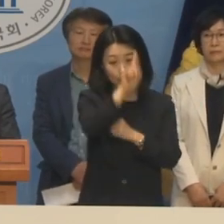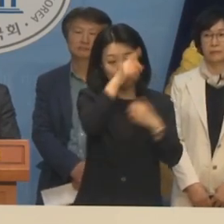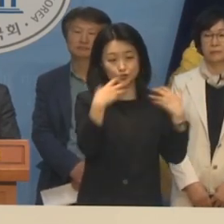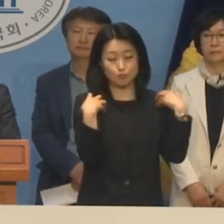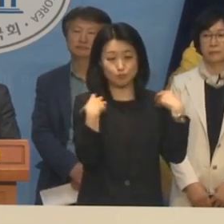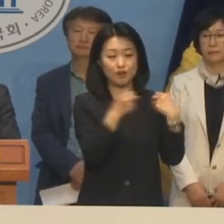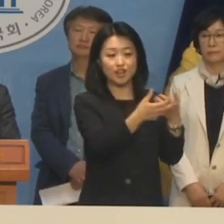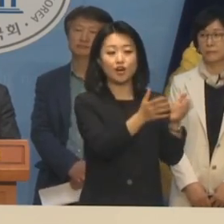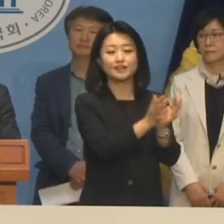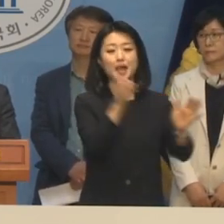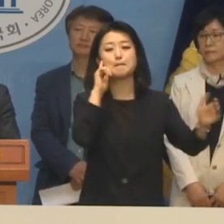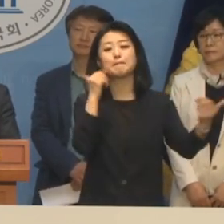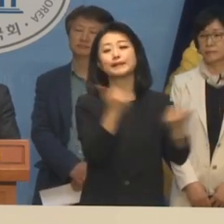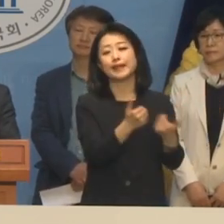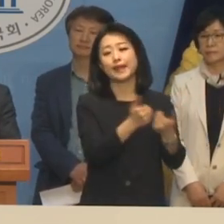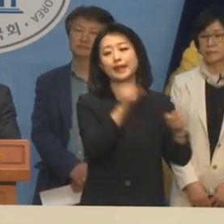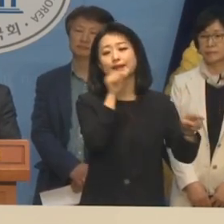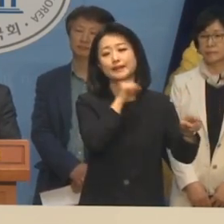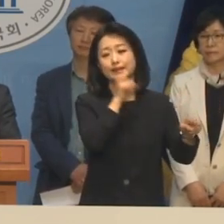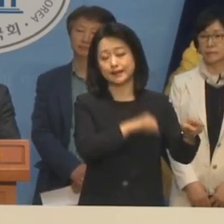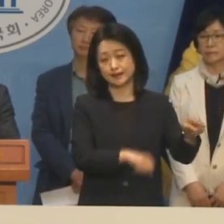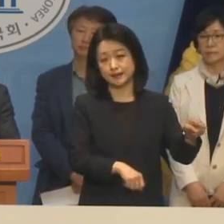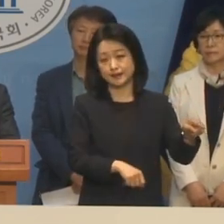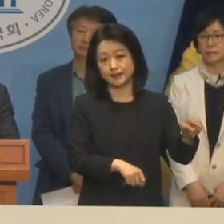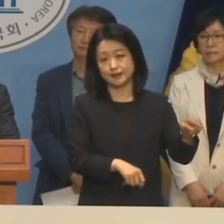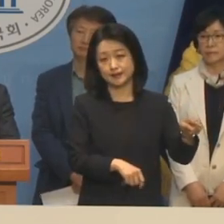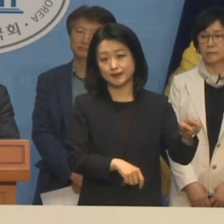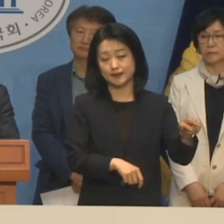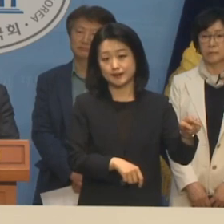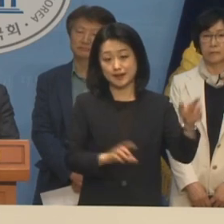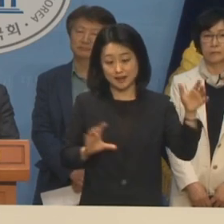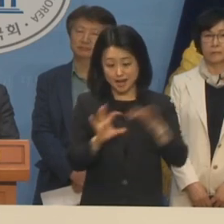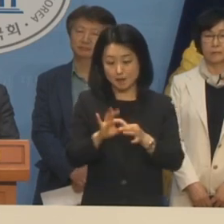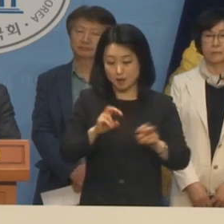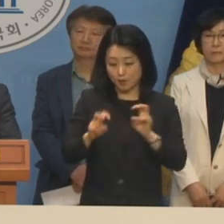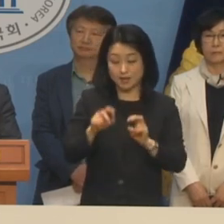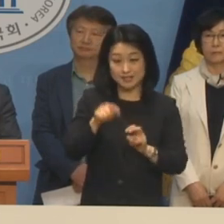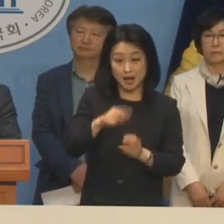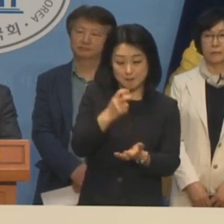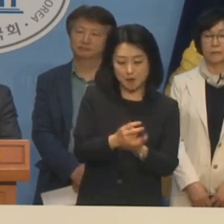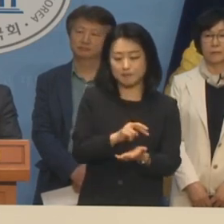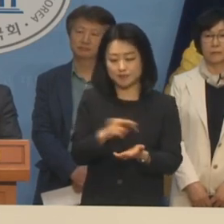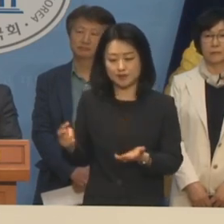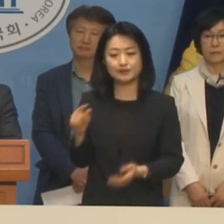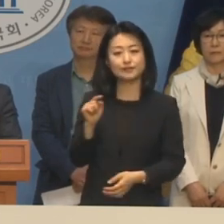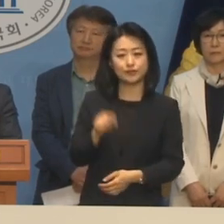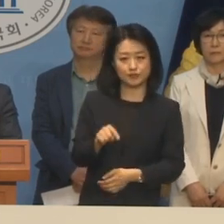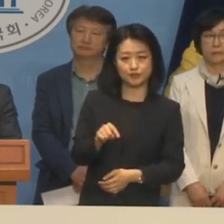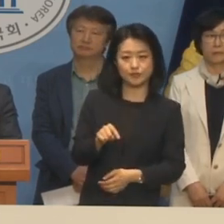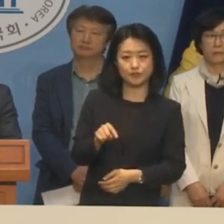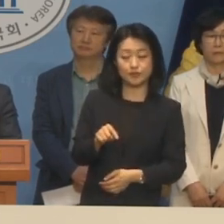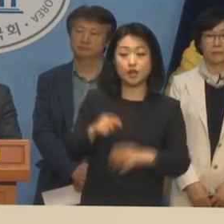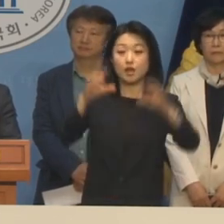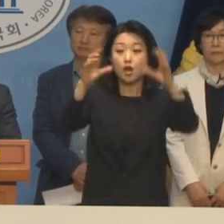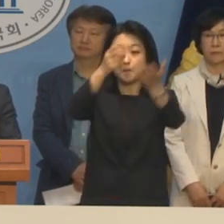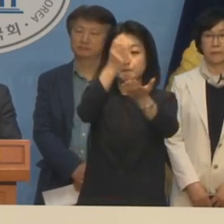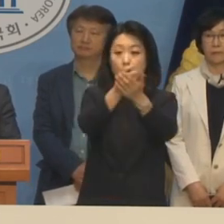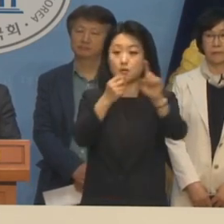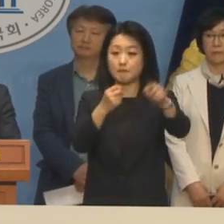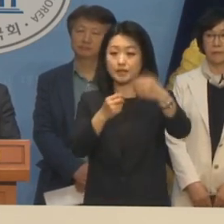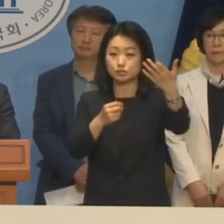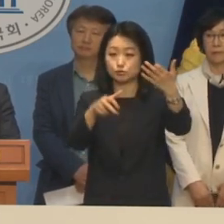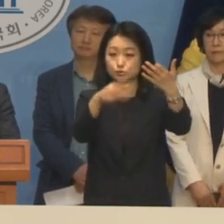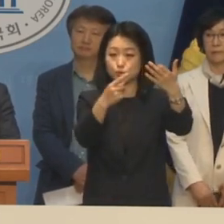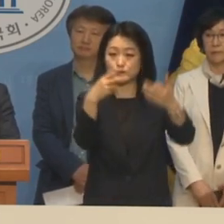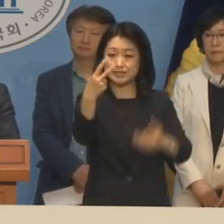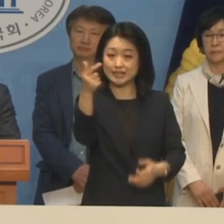여당의 반대 때문입니다. 대표적인 것이 바로 가맹사업법 개정안입니다. 헌법 119조